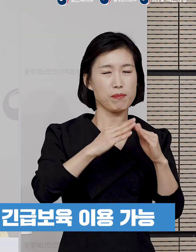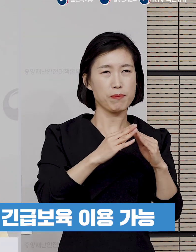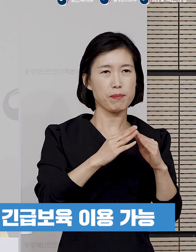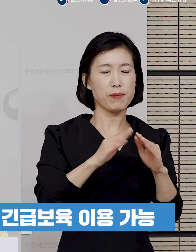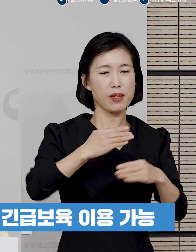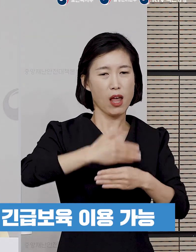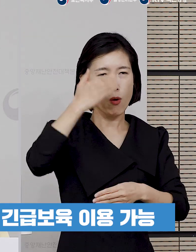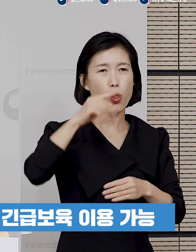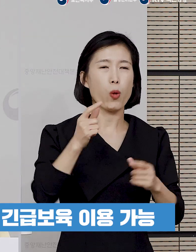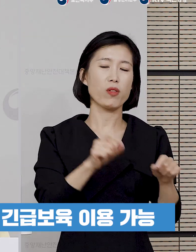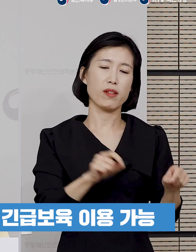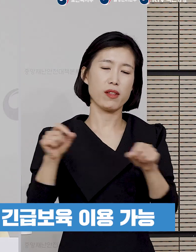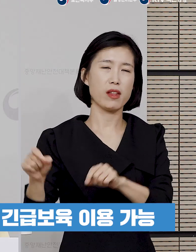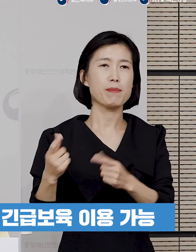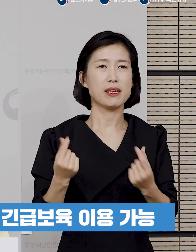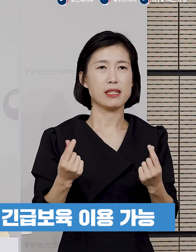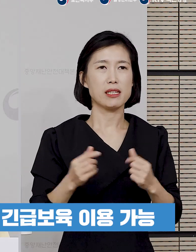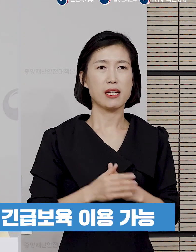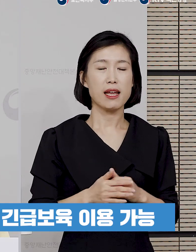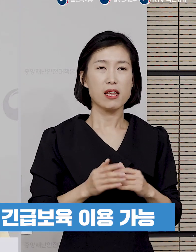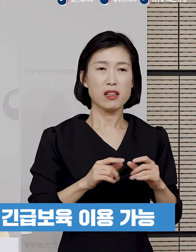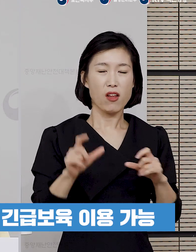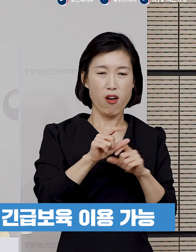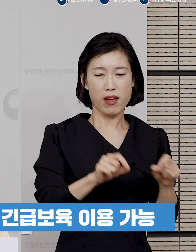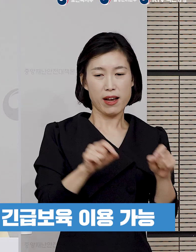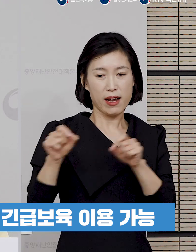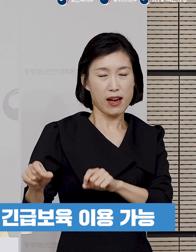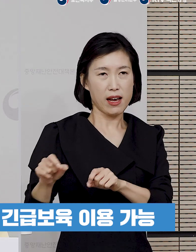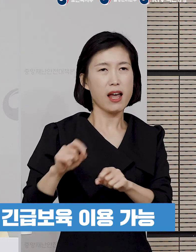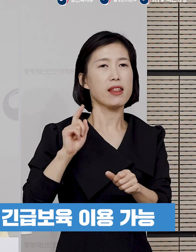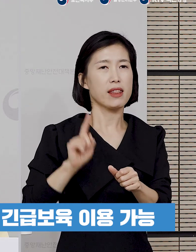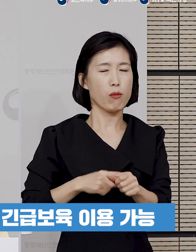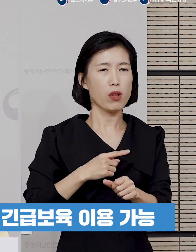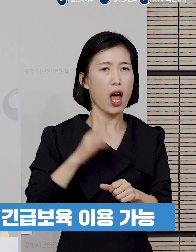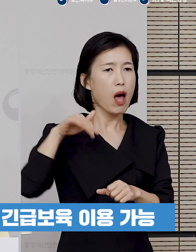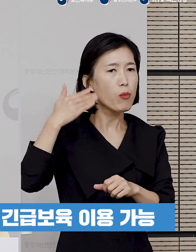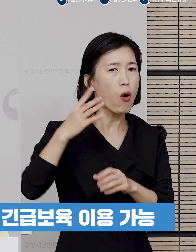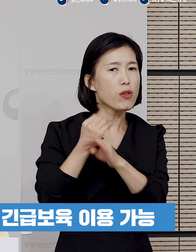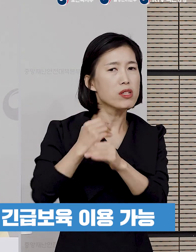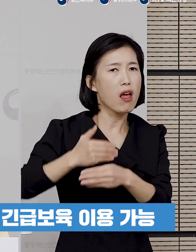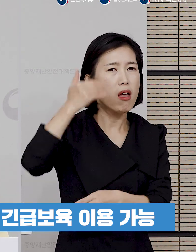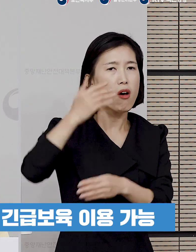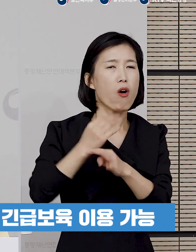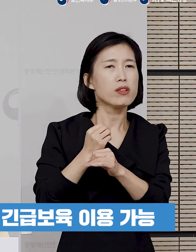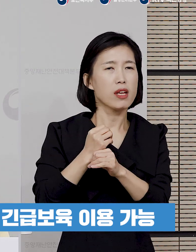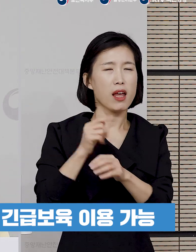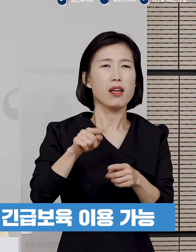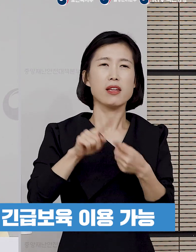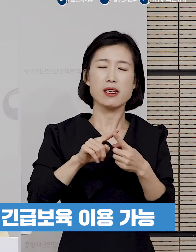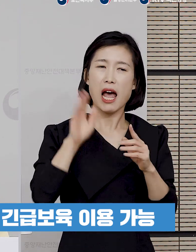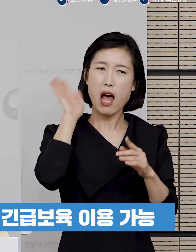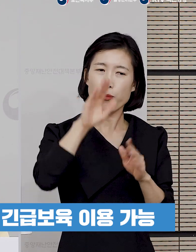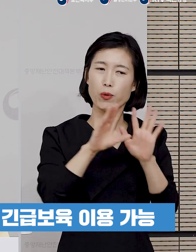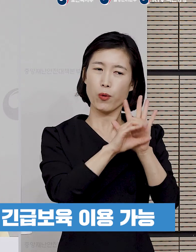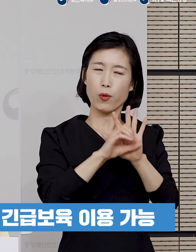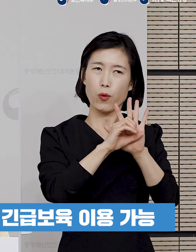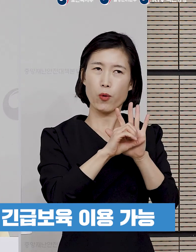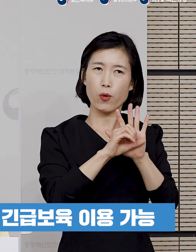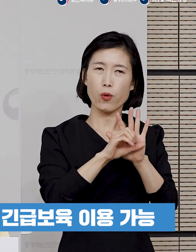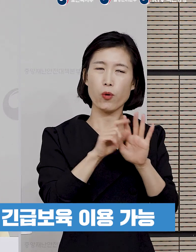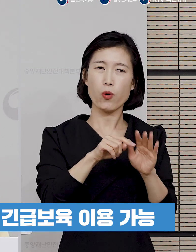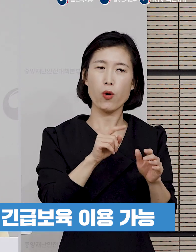연장됩니다 추가 연장 조치 후 재개원 여부는 확진 자 발생 수준과